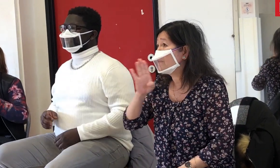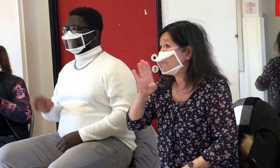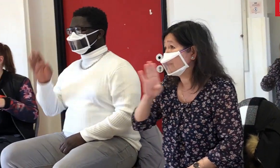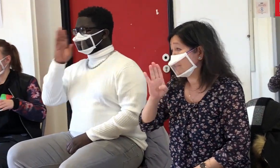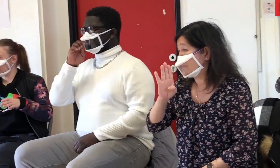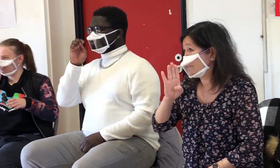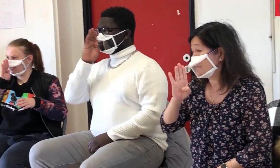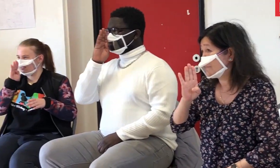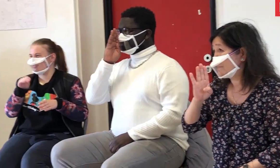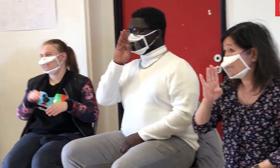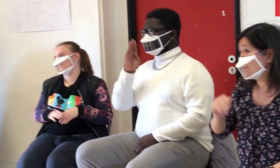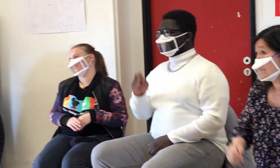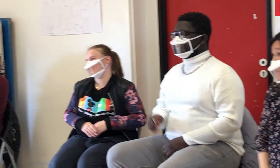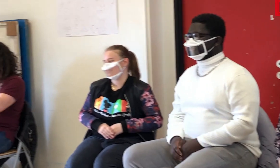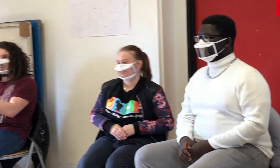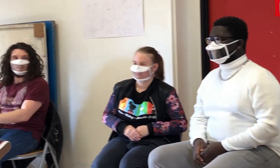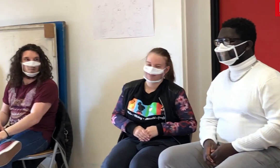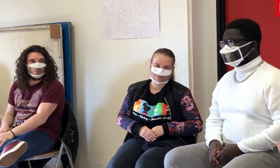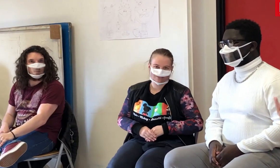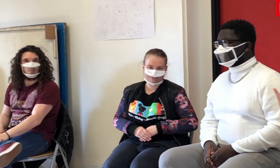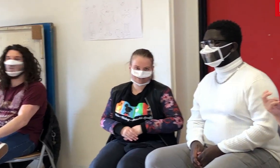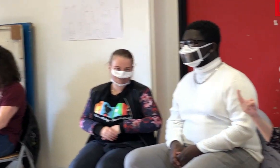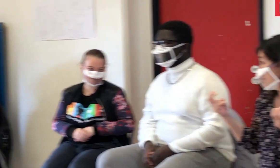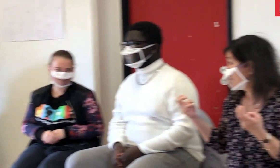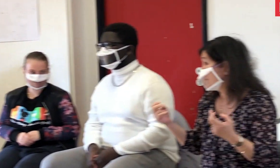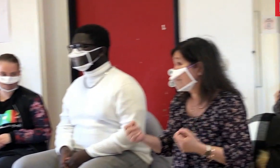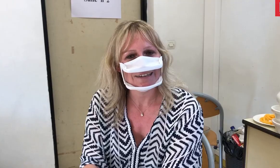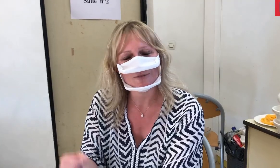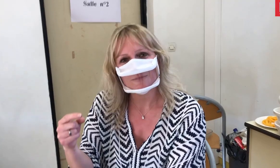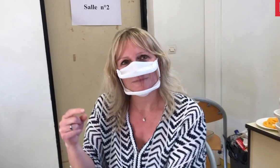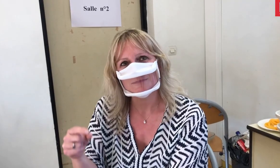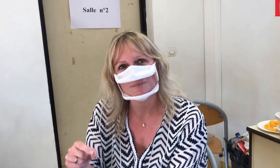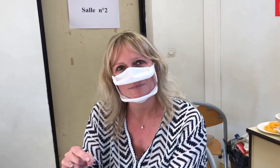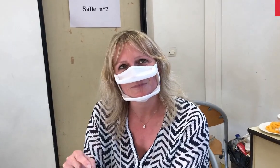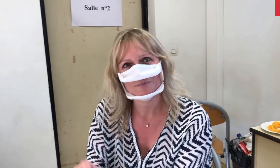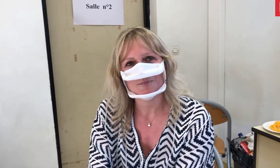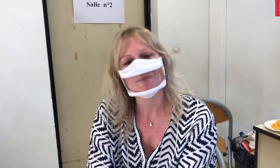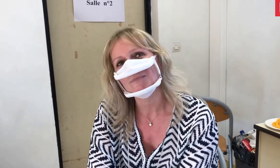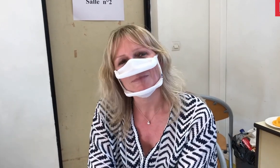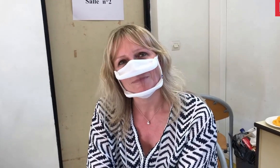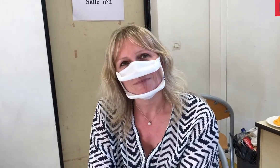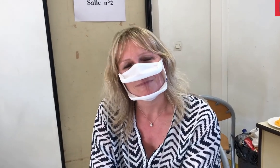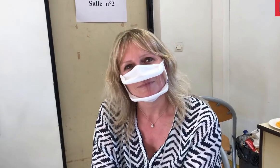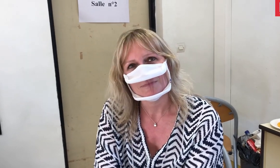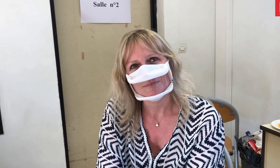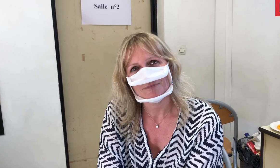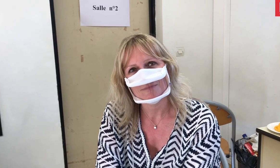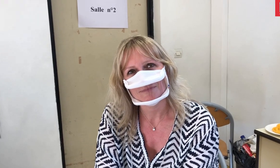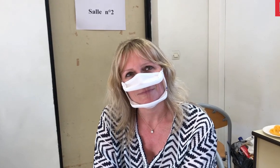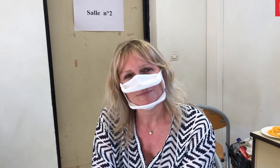midi. Est-ce que ça va? Alors, Angélique, expliquez-moi un petit peu pourquoi. Vous pouvez le faire avec les deux en langue des